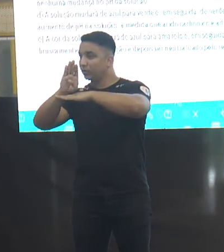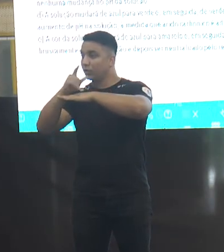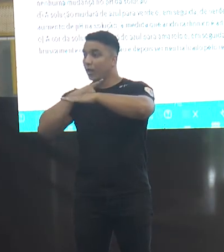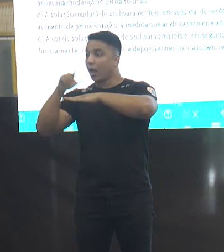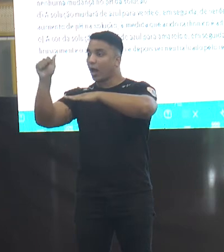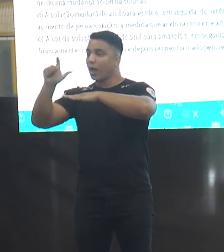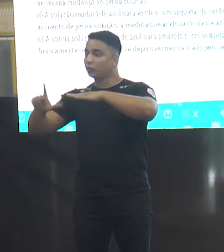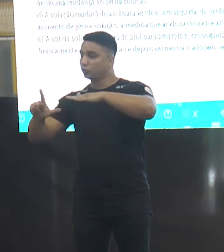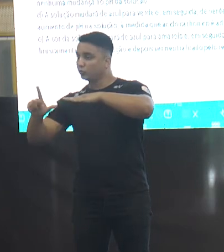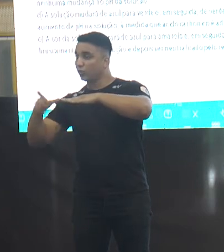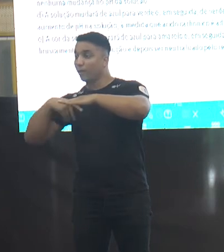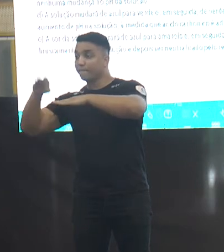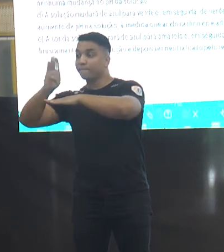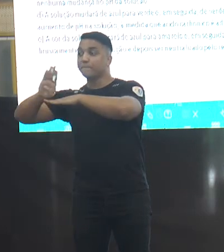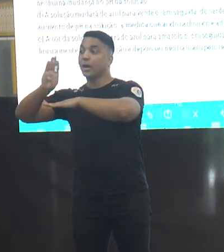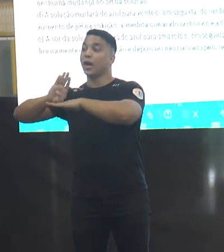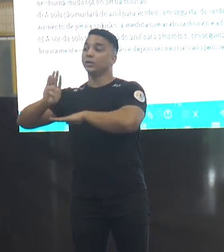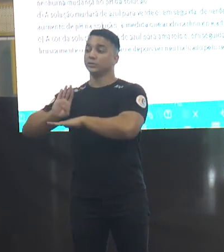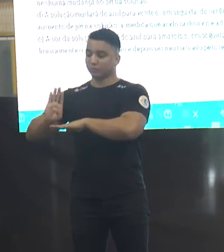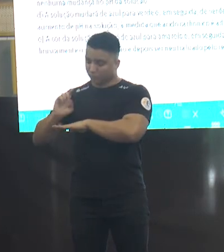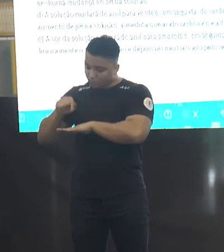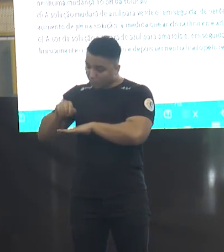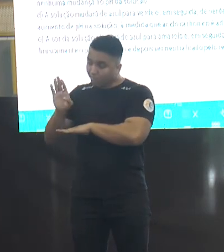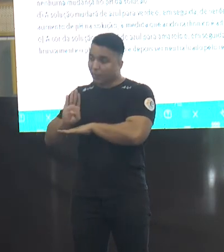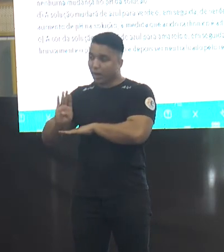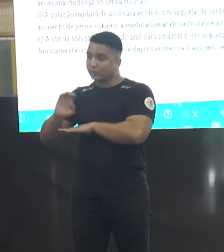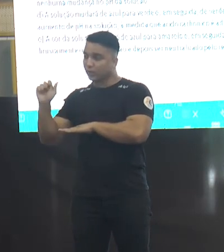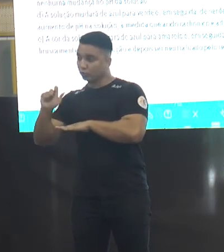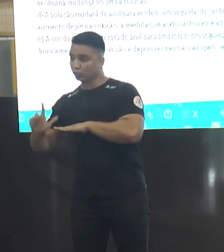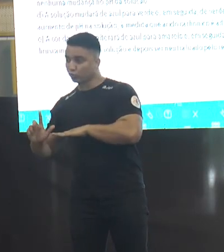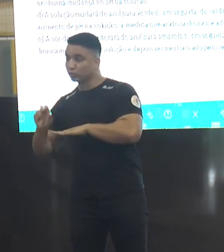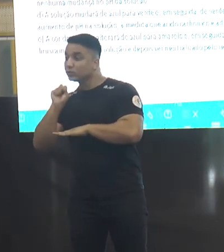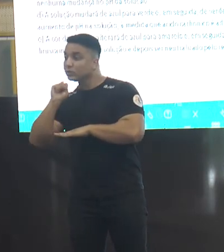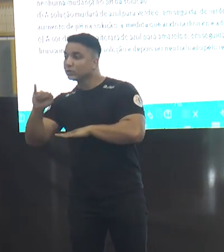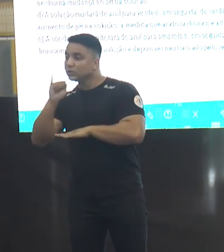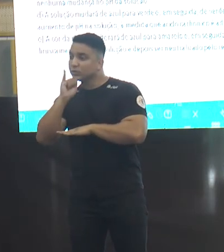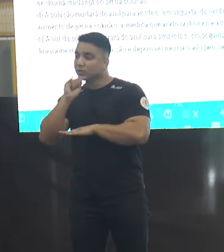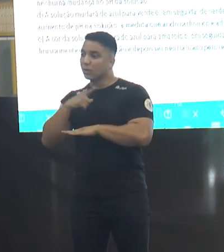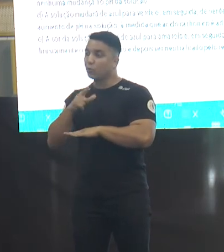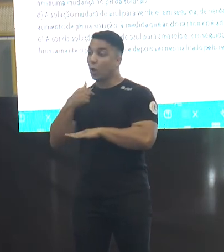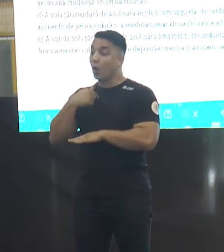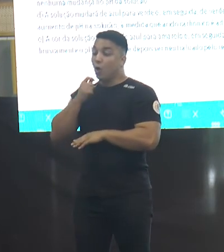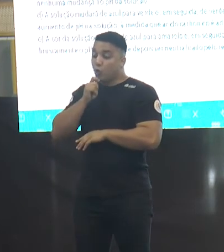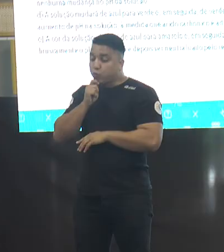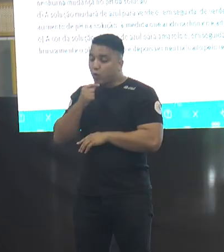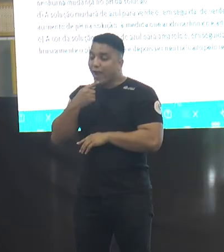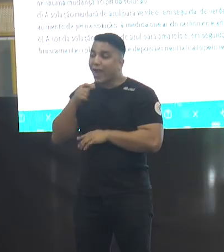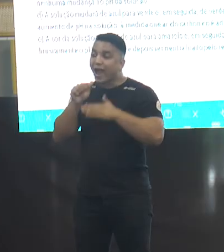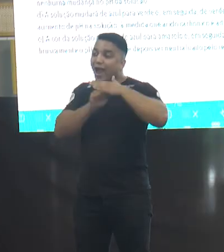que é azul. Então tá azul. Se eu colocar um ácido,